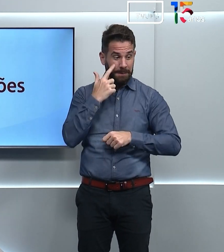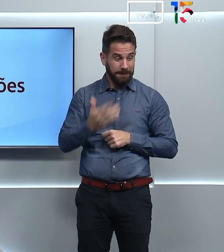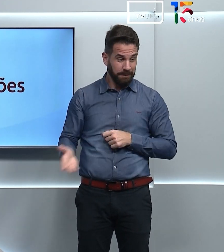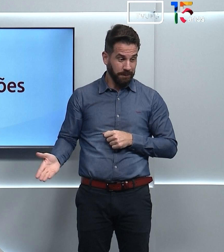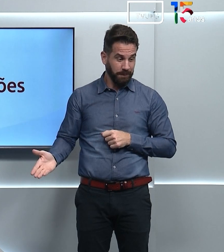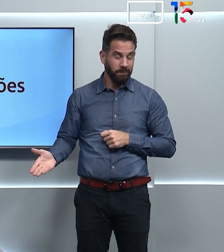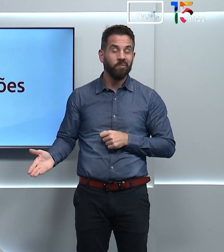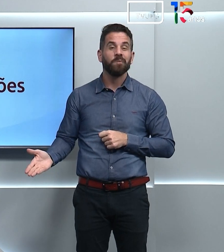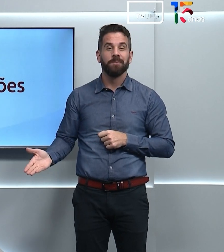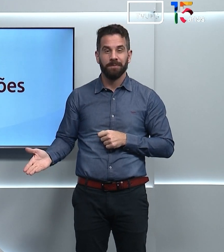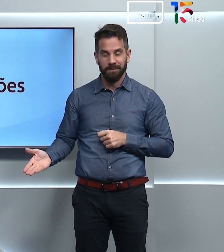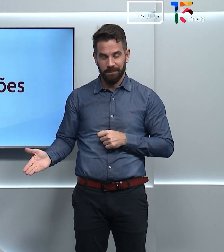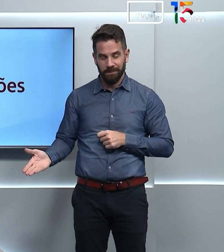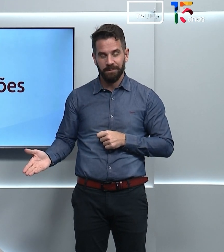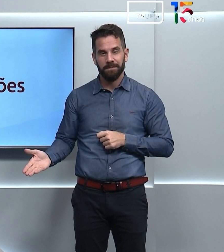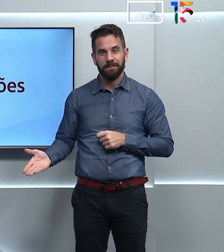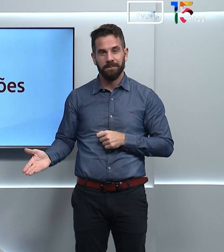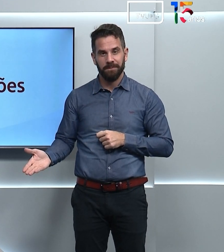está aí, ó,